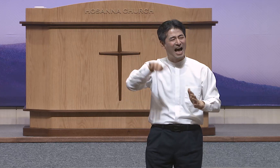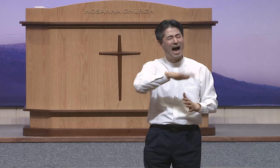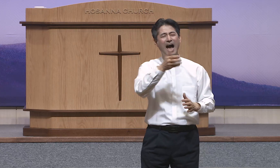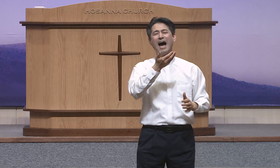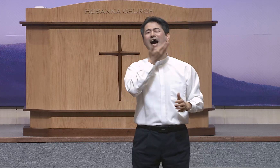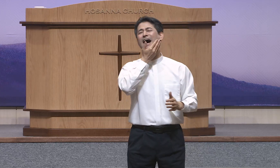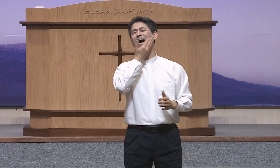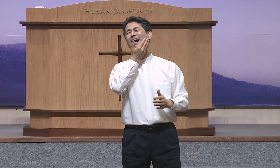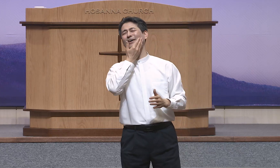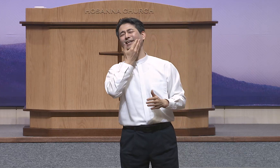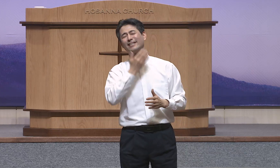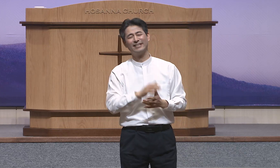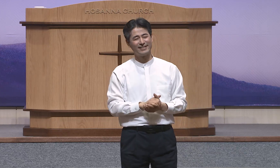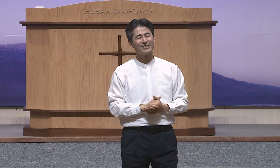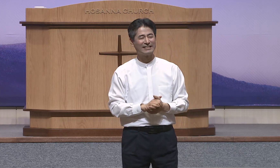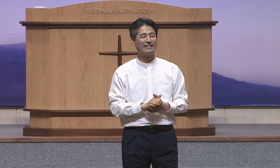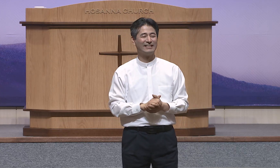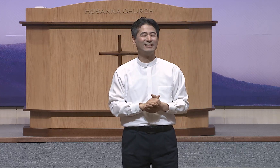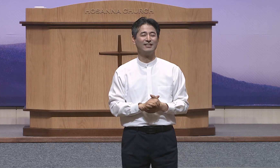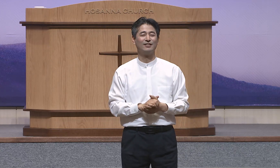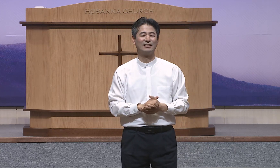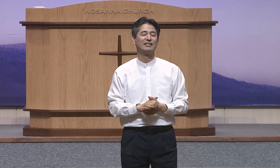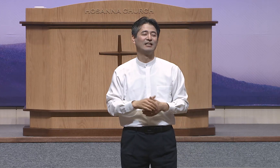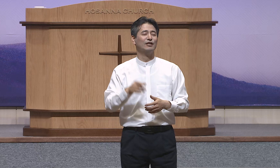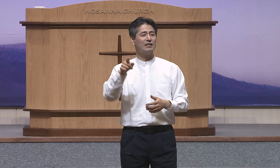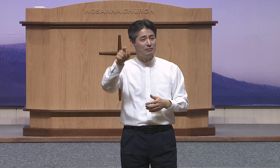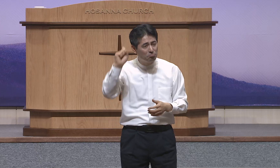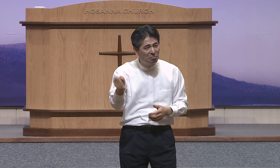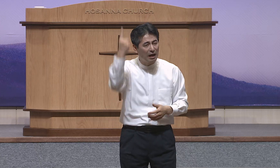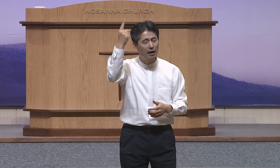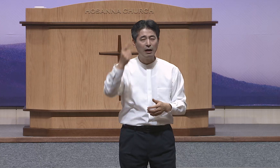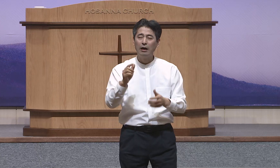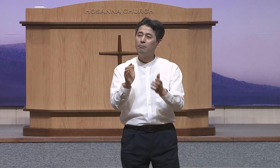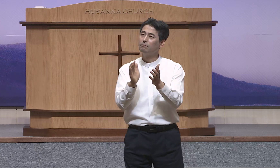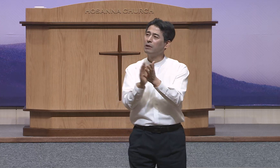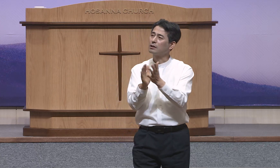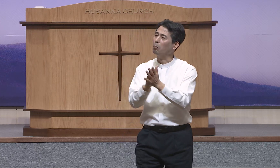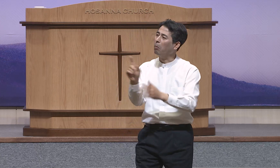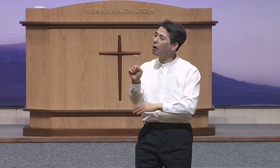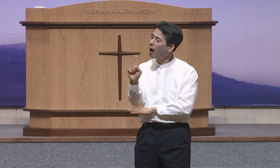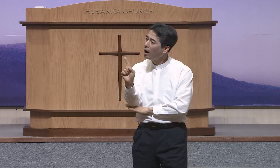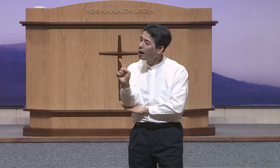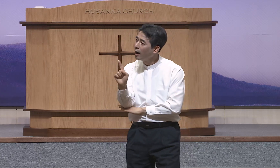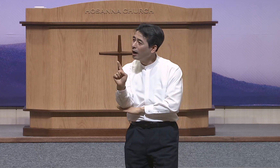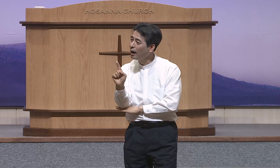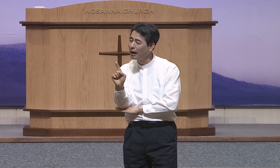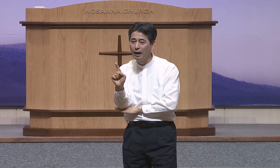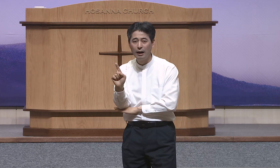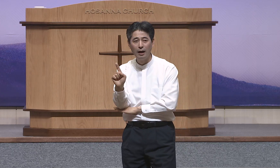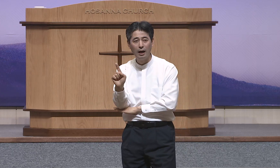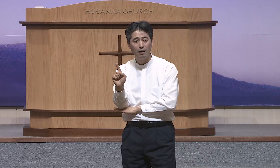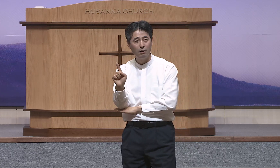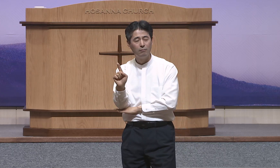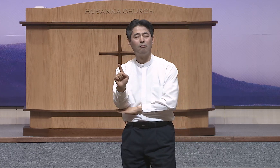억울했어요. 학생들도 이용보가 제일 잘했는데 왜 그럴까 그러면서 제가 박자가 무엇인가라는